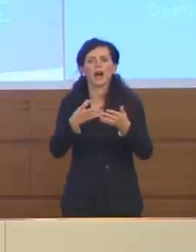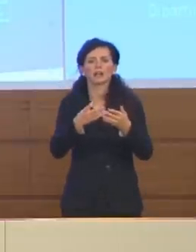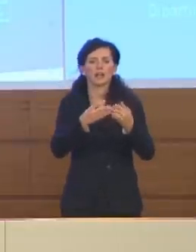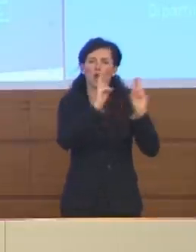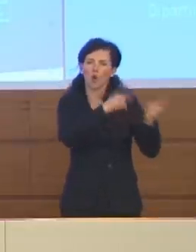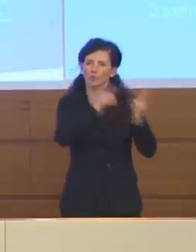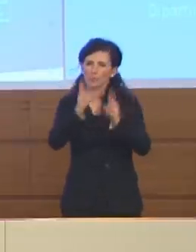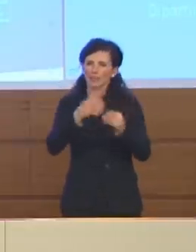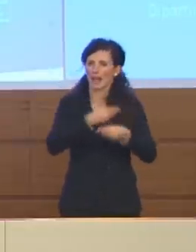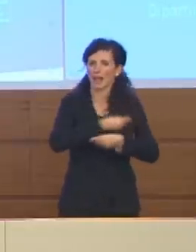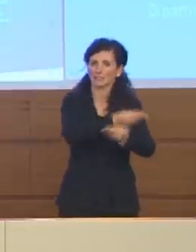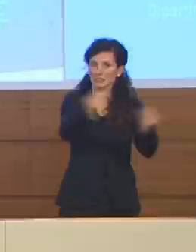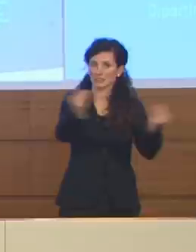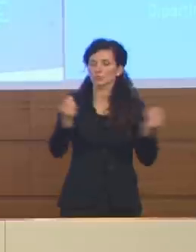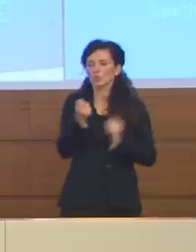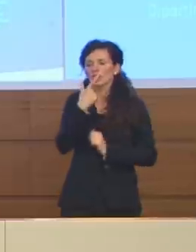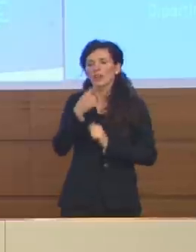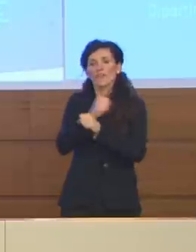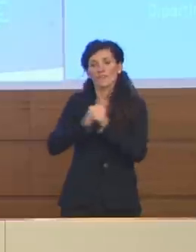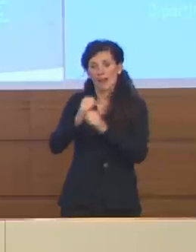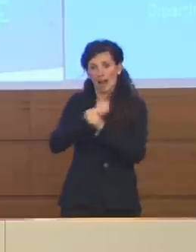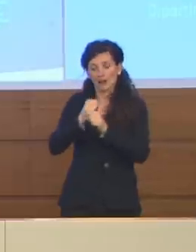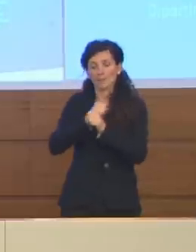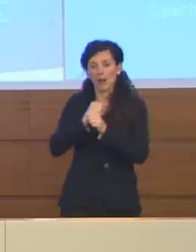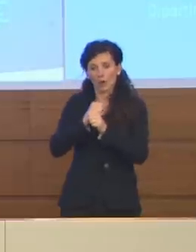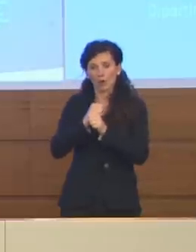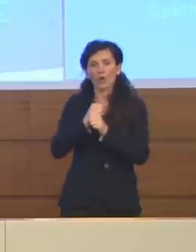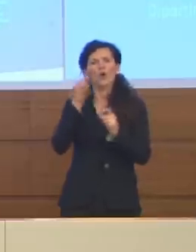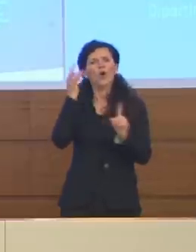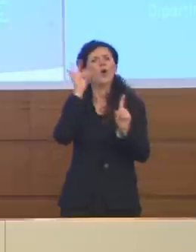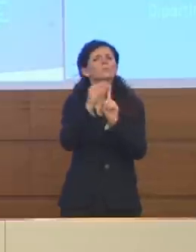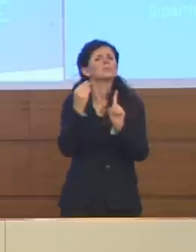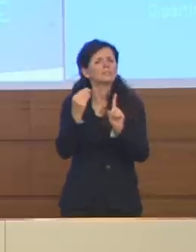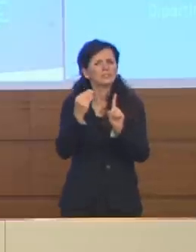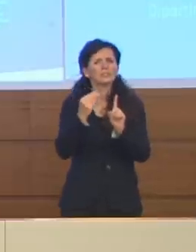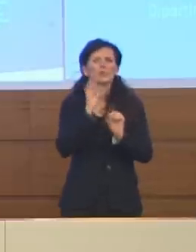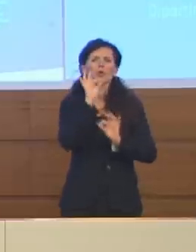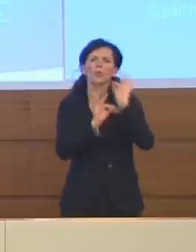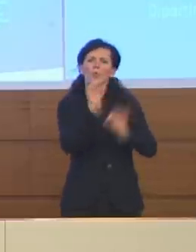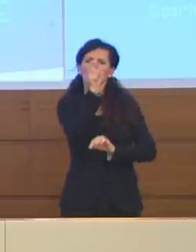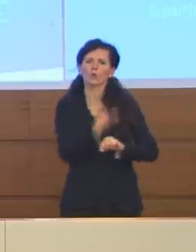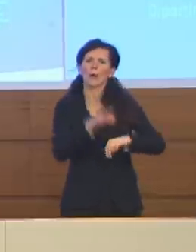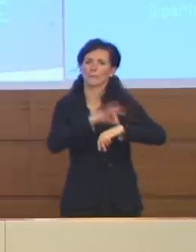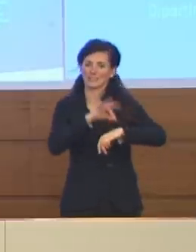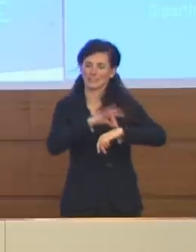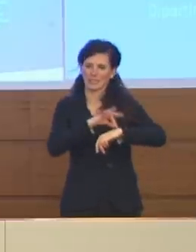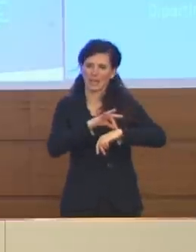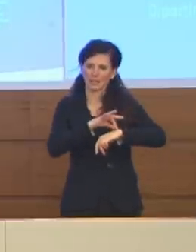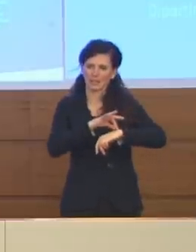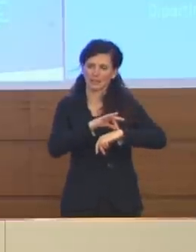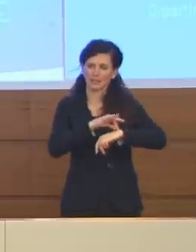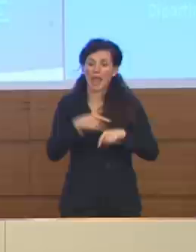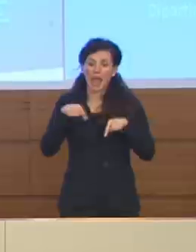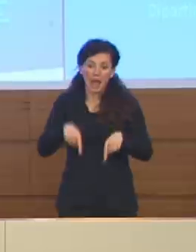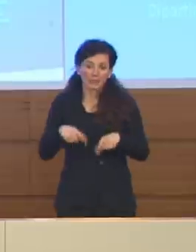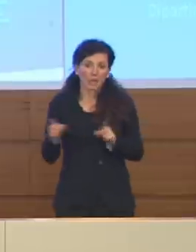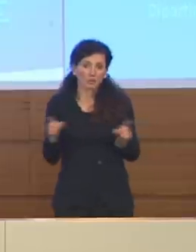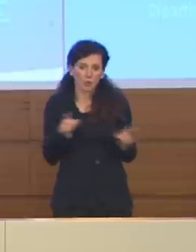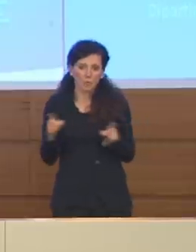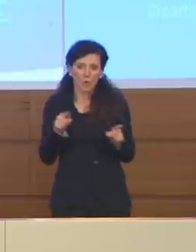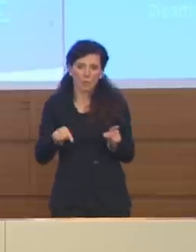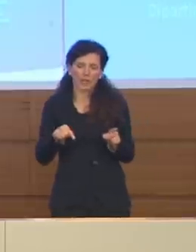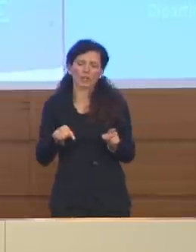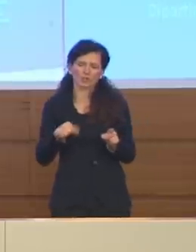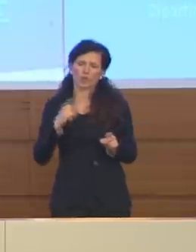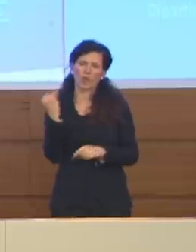per la miglior gestione di questi pazienti chiaro adesso anche più facile rispetto ai momenti di massima